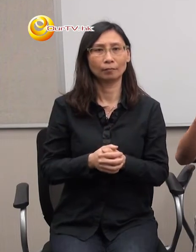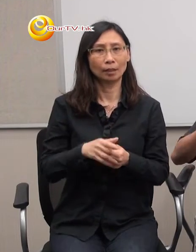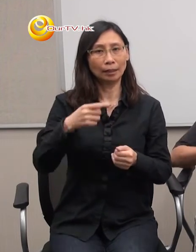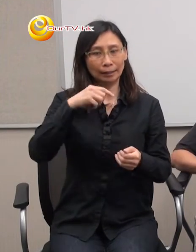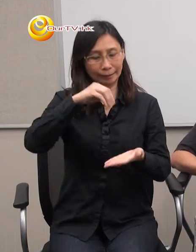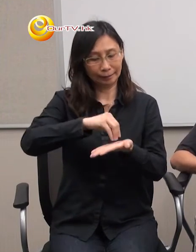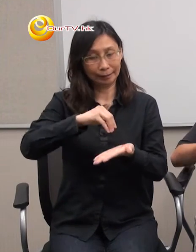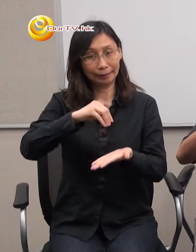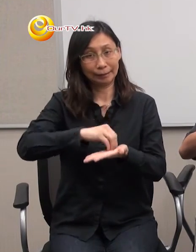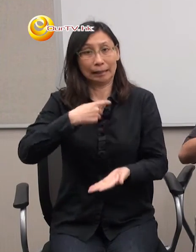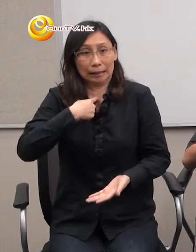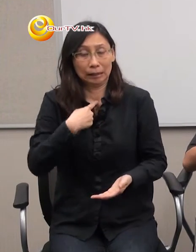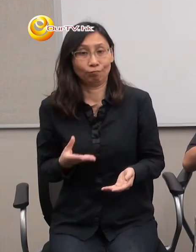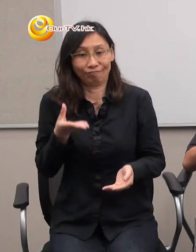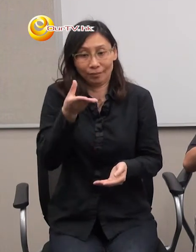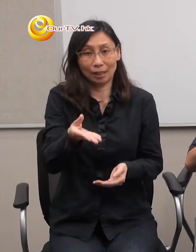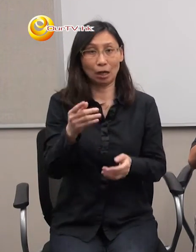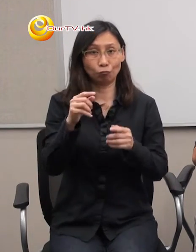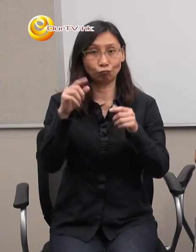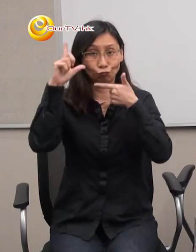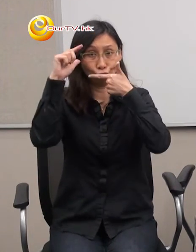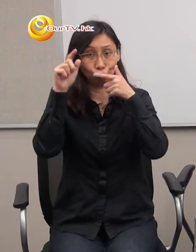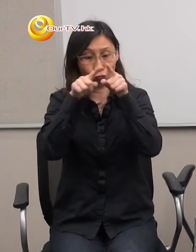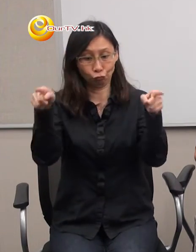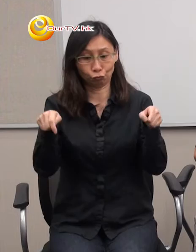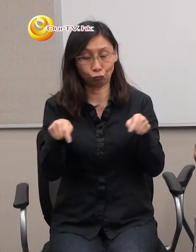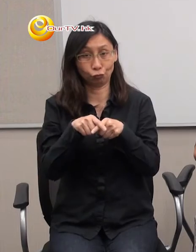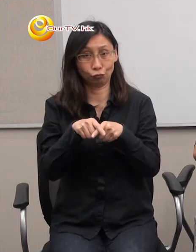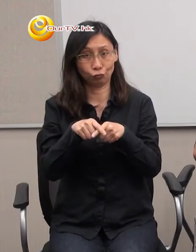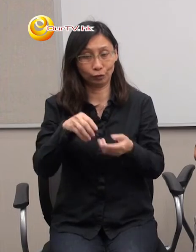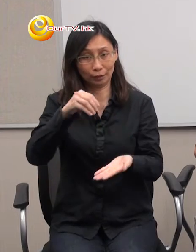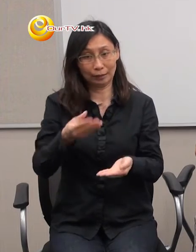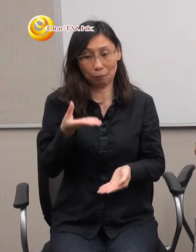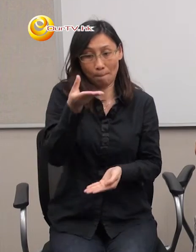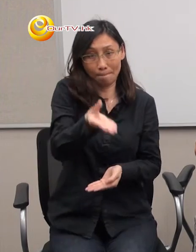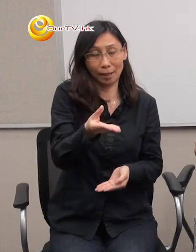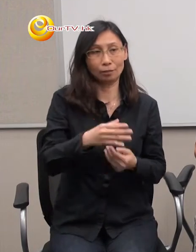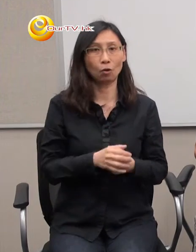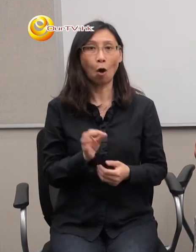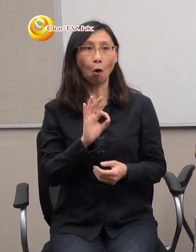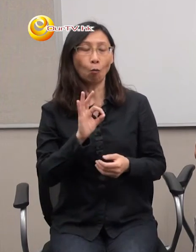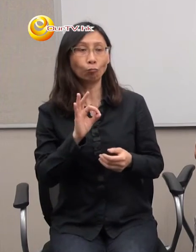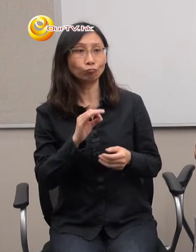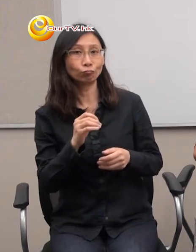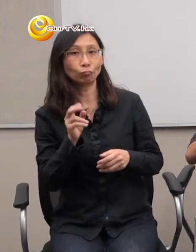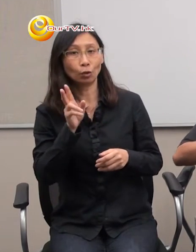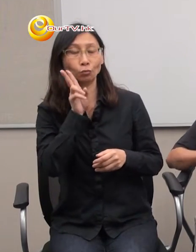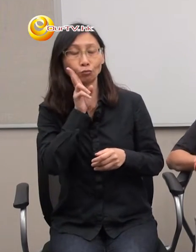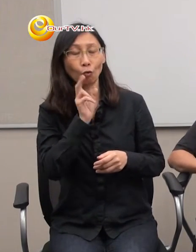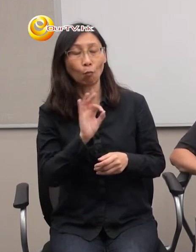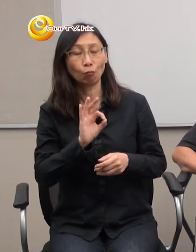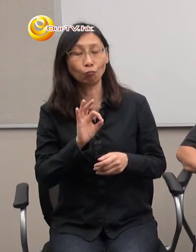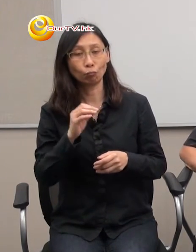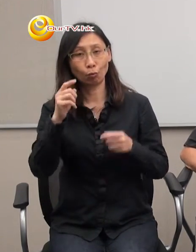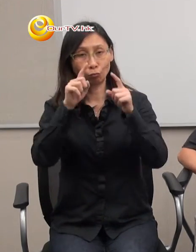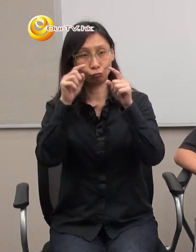確定交相喎，仲要交幅相去喎，如果你冇相，要使30零蚊嘅喎，一日喎，咁